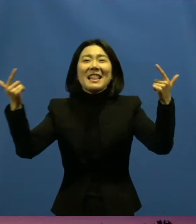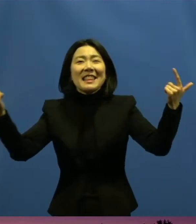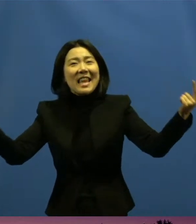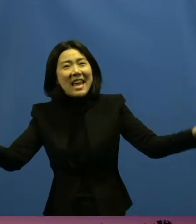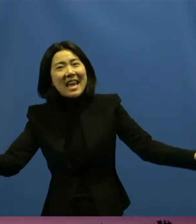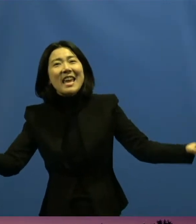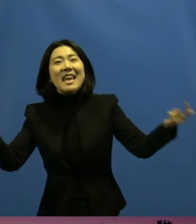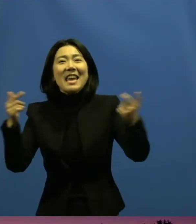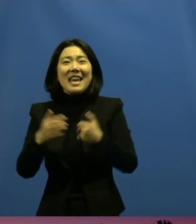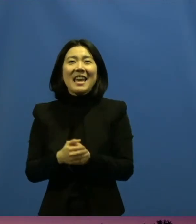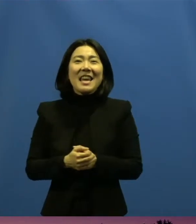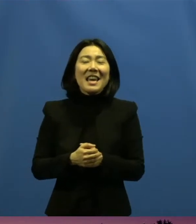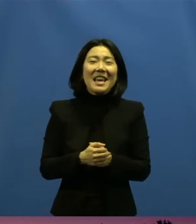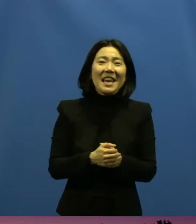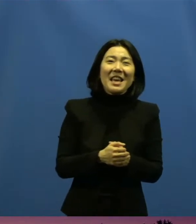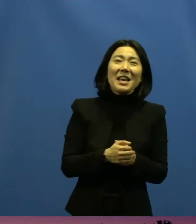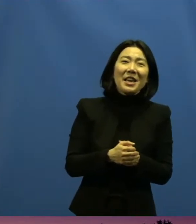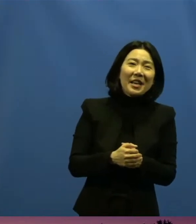않겠네.